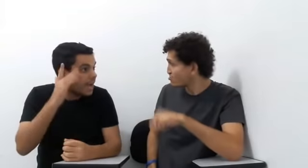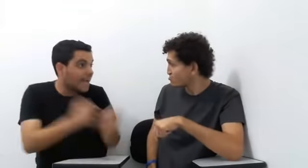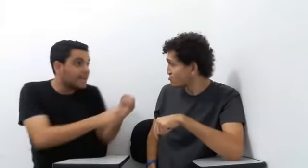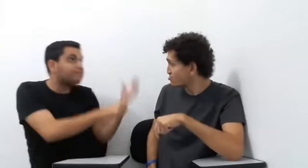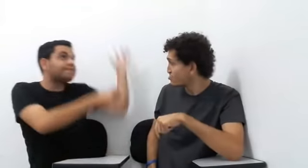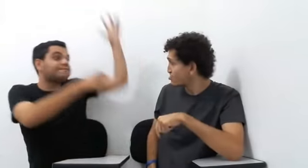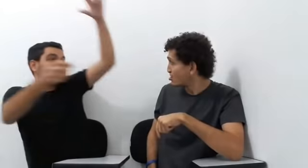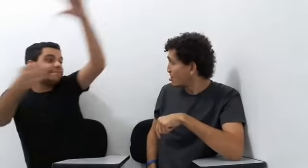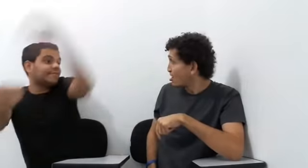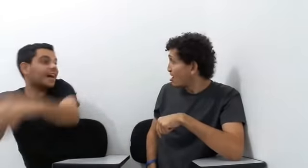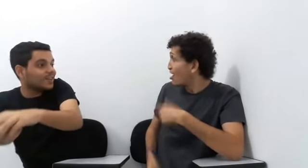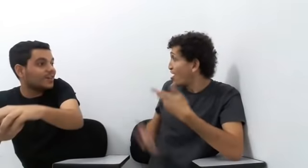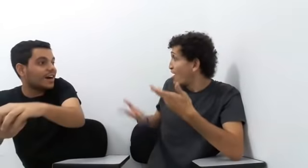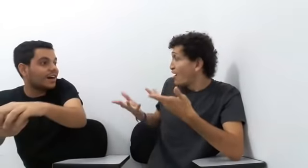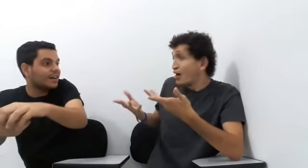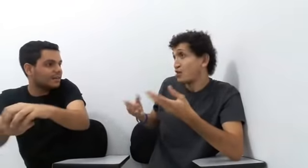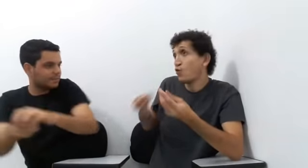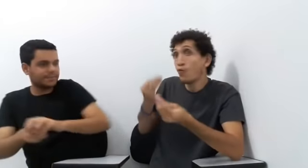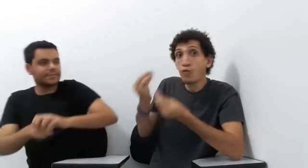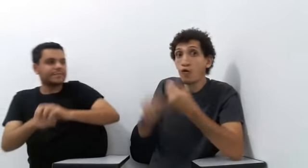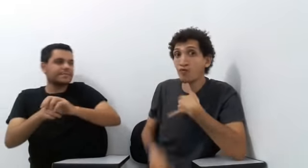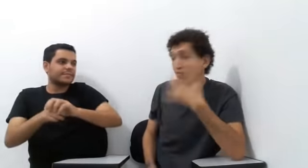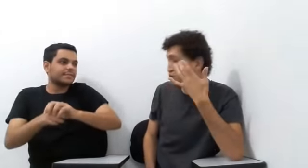Aí caiu lá. Ou eu não sei.